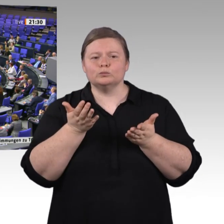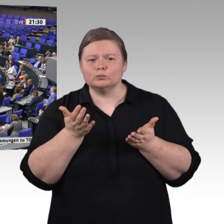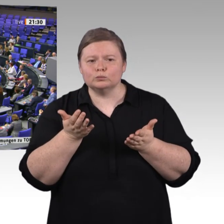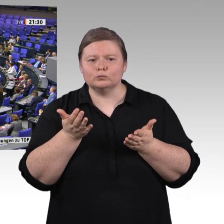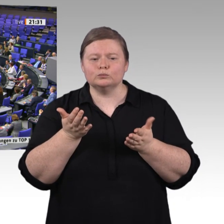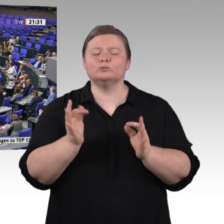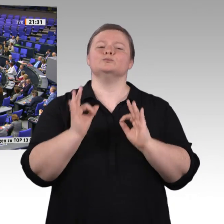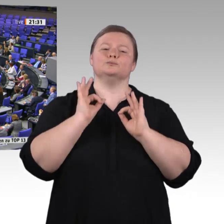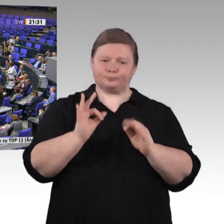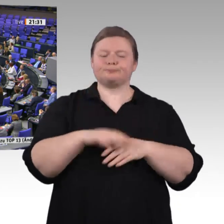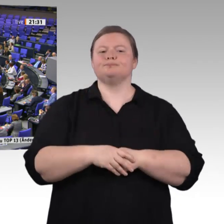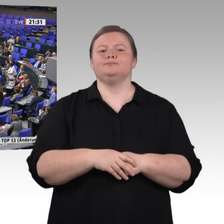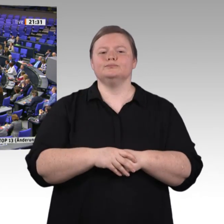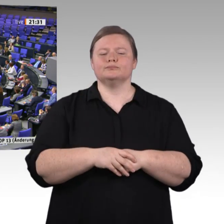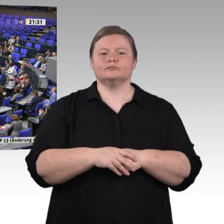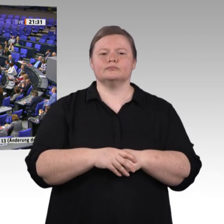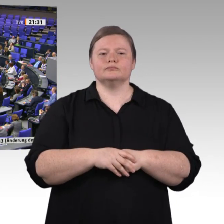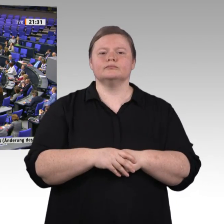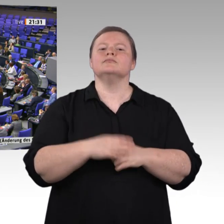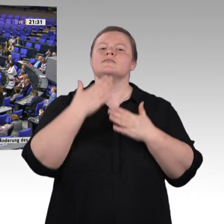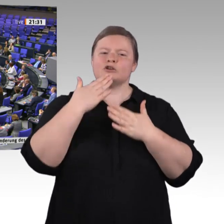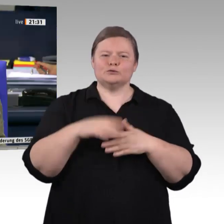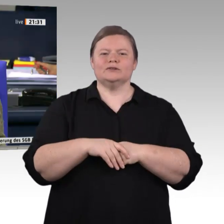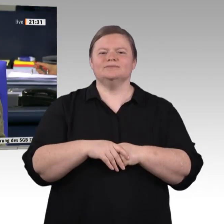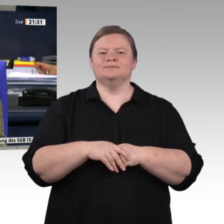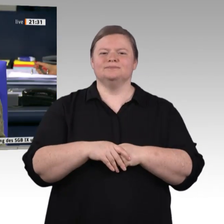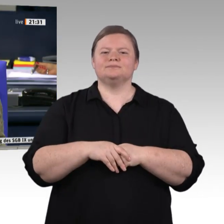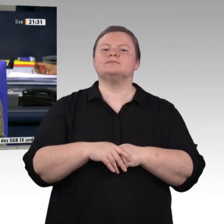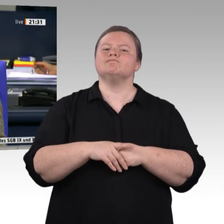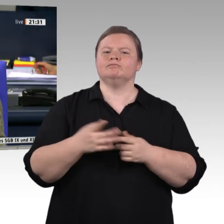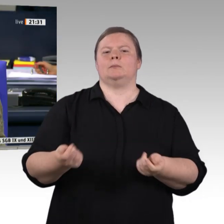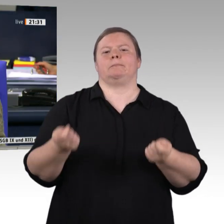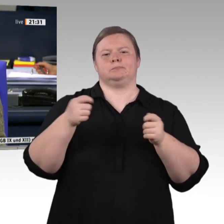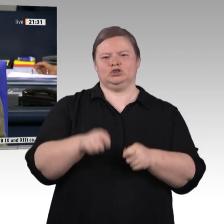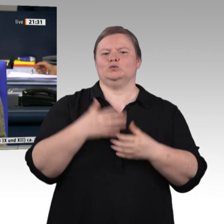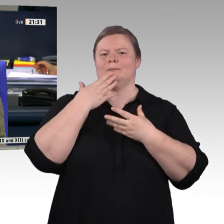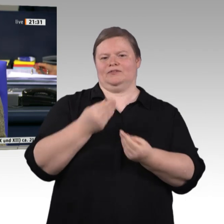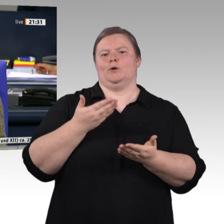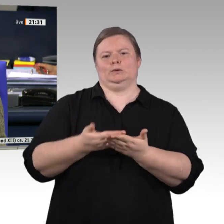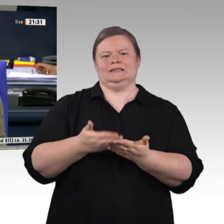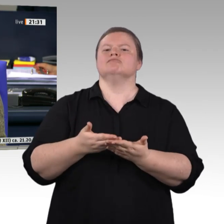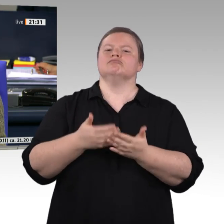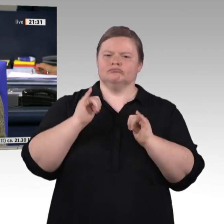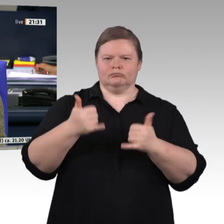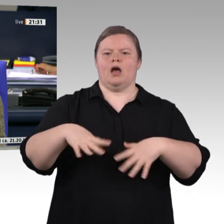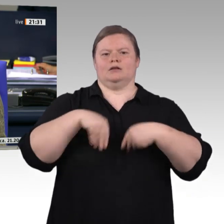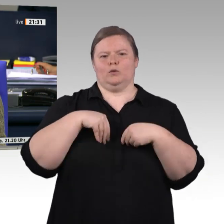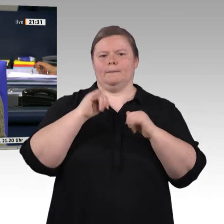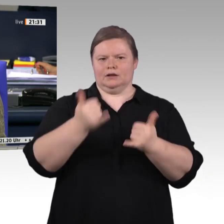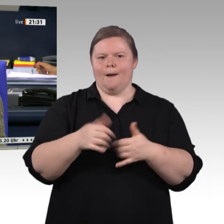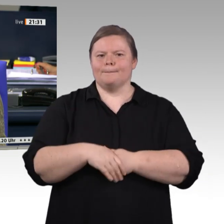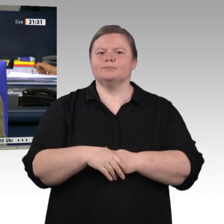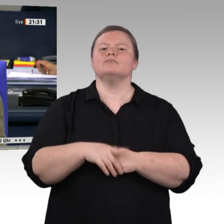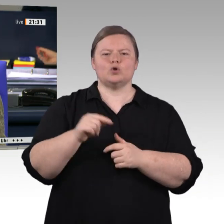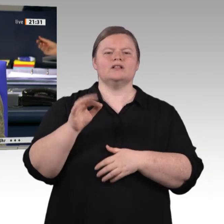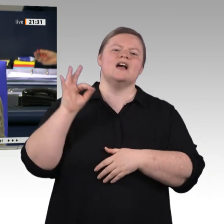Dankeschön. Die Beschlussempfehlung ist angenommen. Zugestimmt haben die Fraktionen von SPD, CDU, CSU